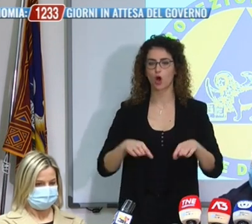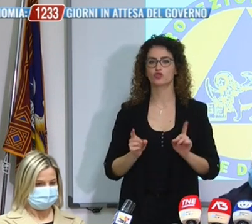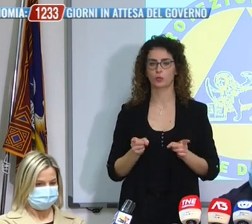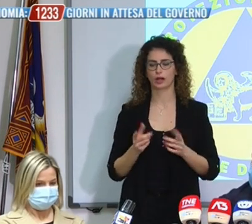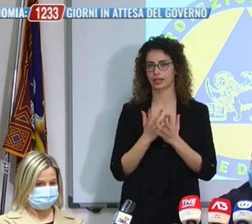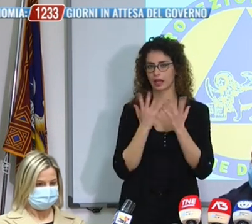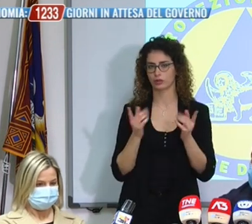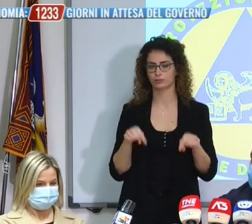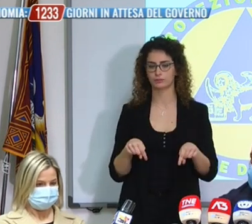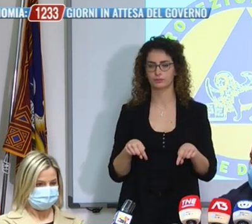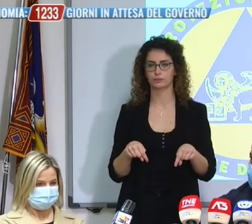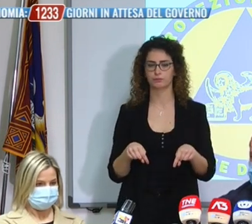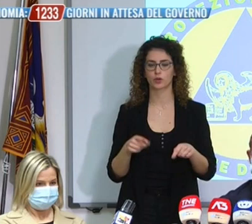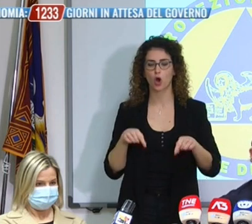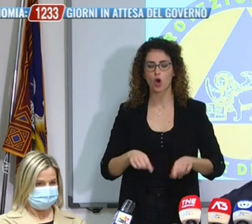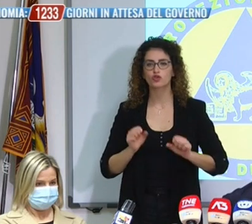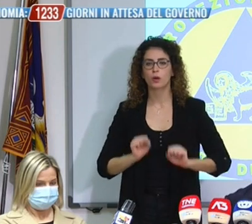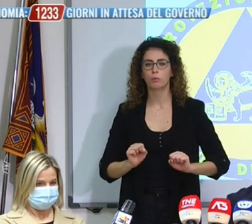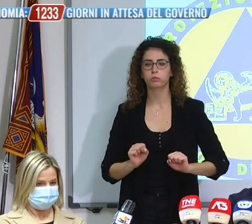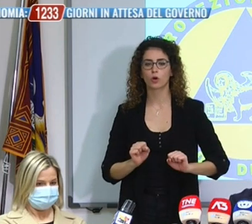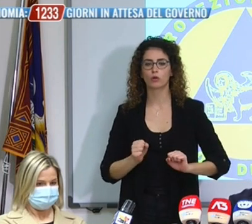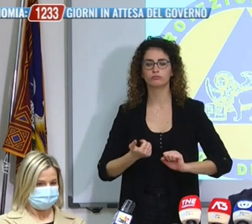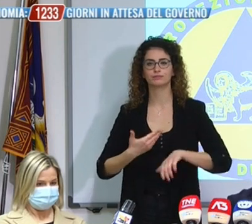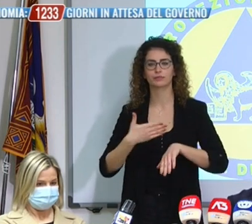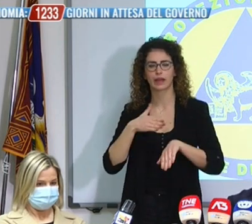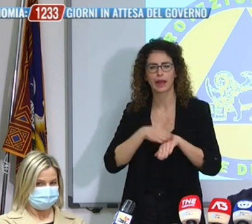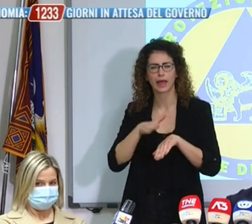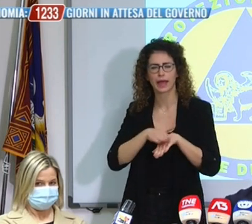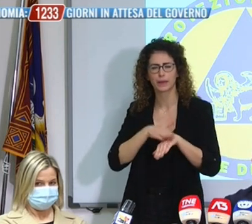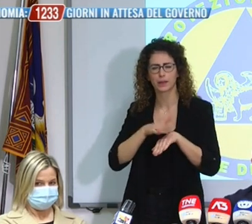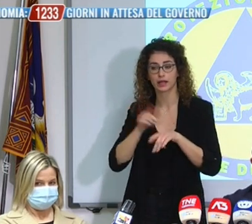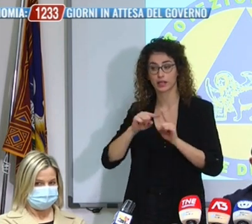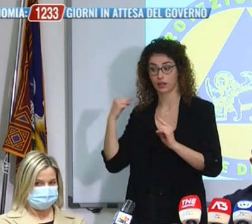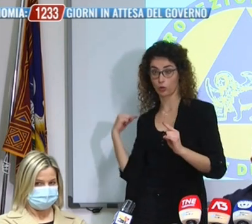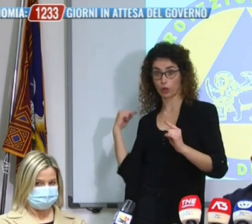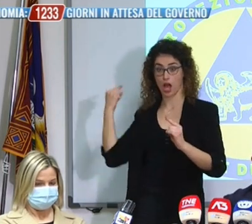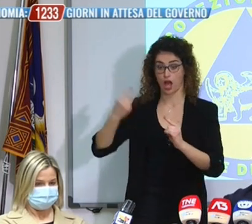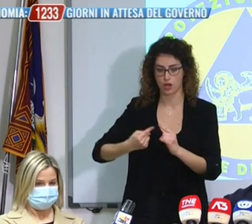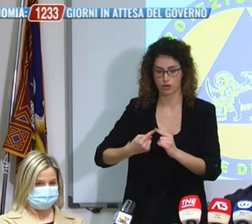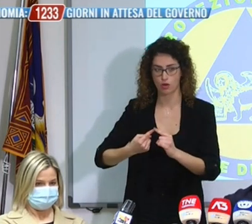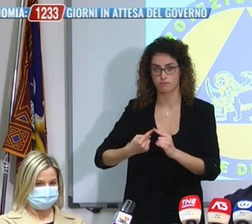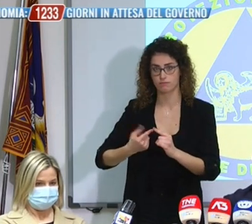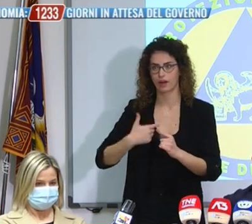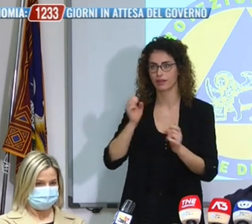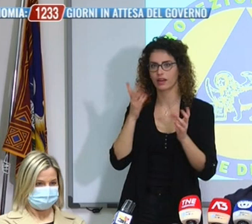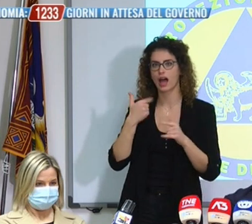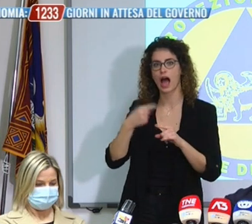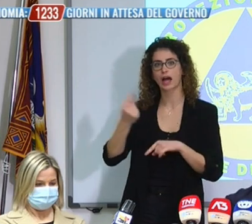ovviamente la possibilità di far tesoro di un'esperienza che abbiamo accumulato in un anno, se ci pensate, un anno fa a